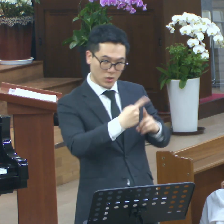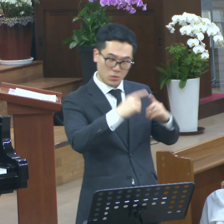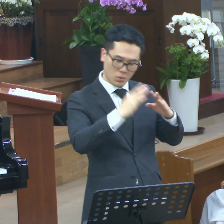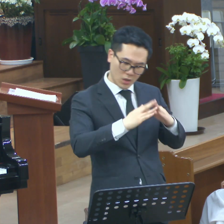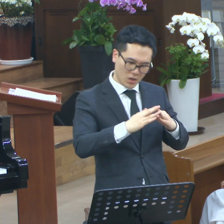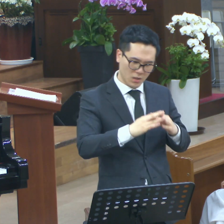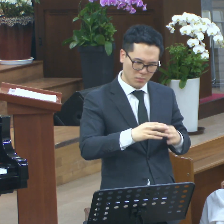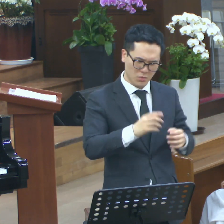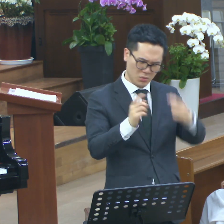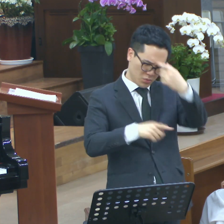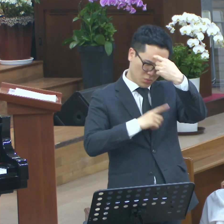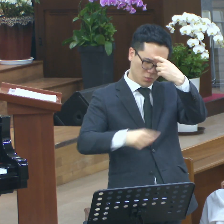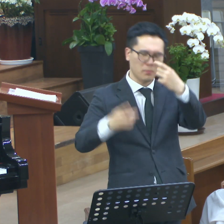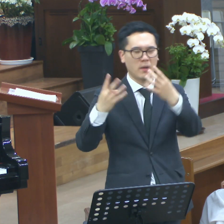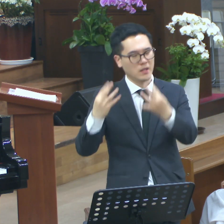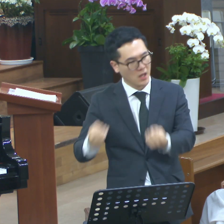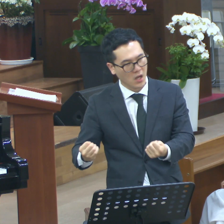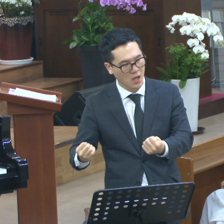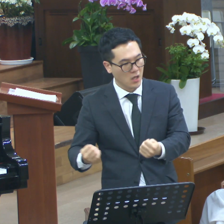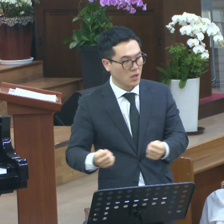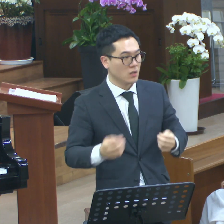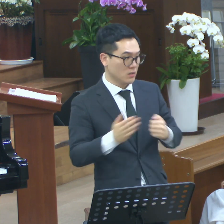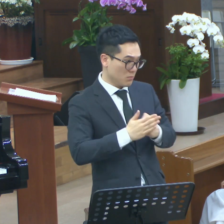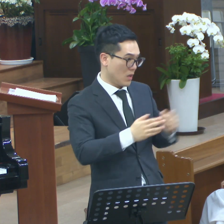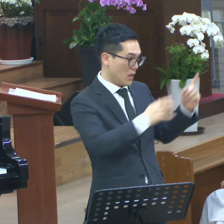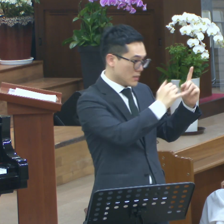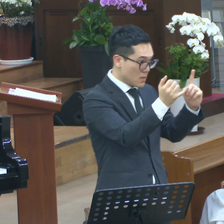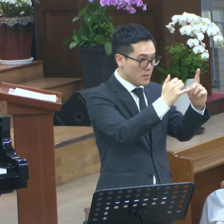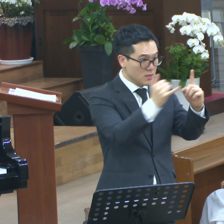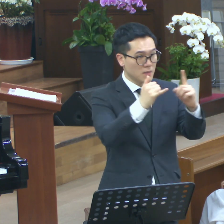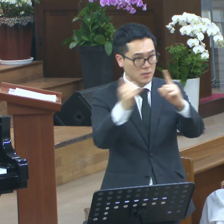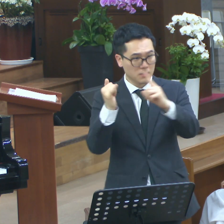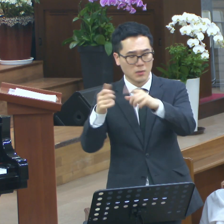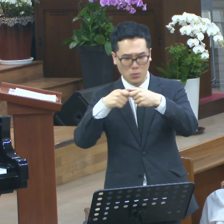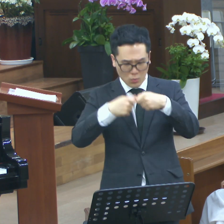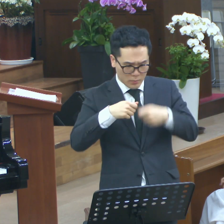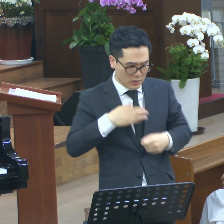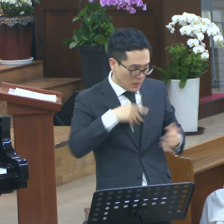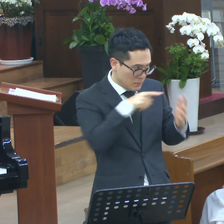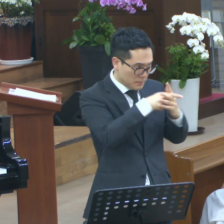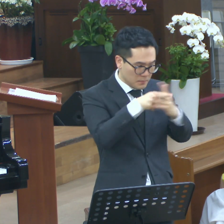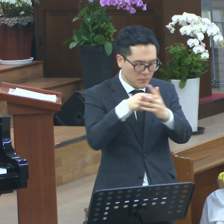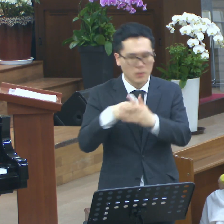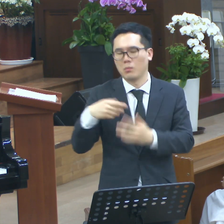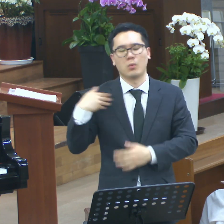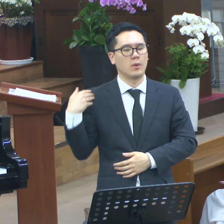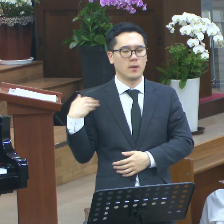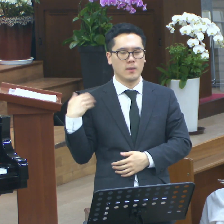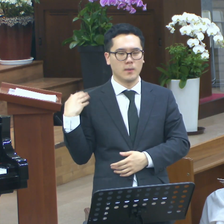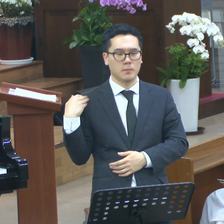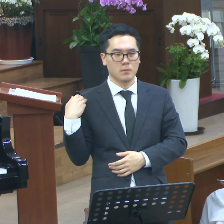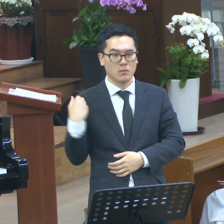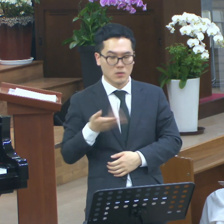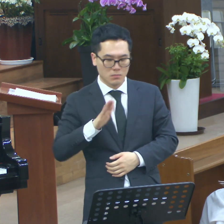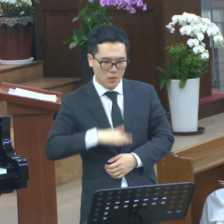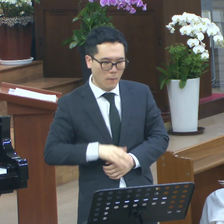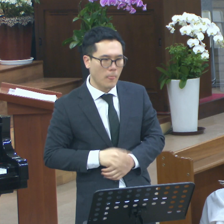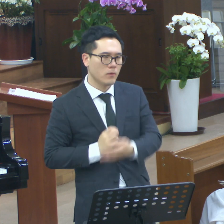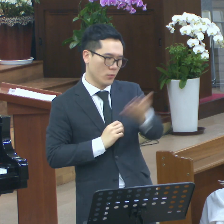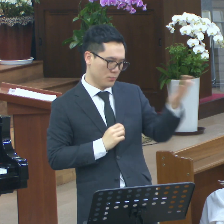어떻게 살았는지 제가 다 알 수는 없어요. 그런데 교회에 와서 항상 잘못한 부분에 대해서 회개하고 다시는